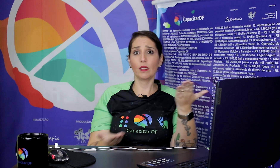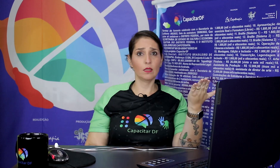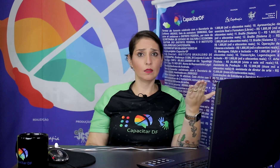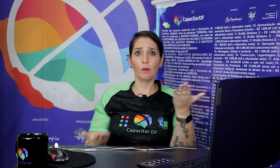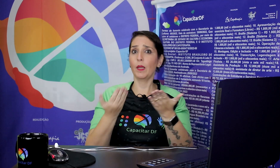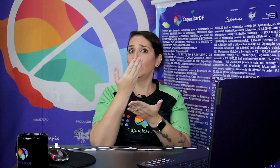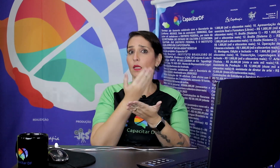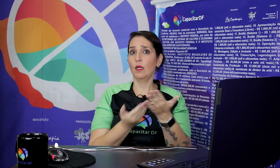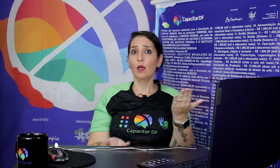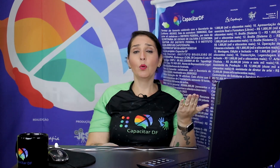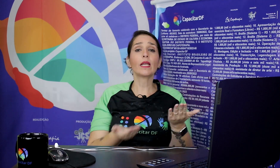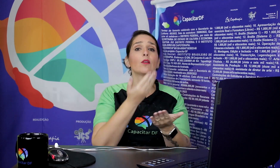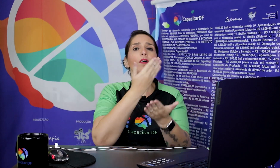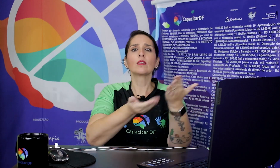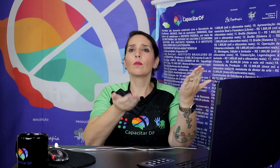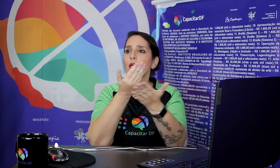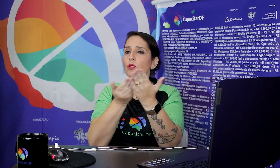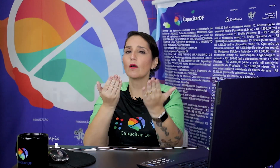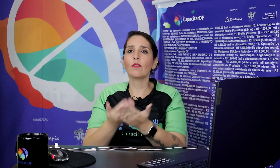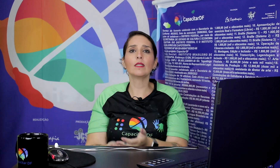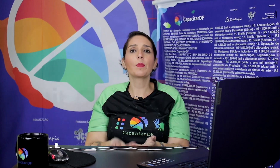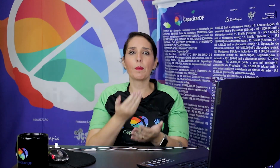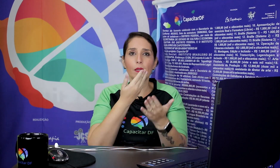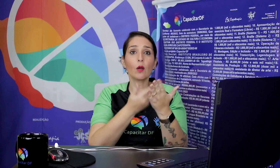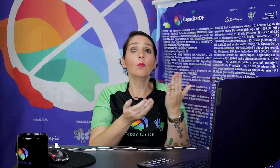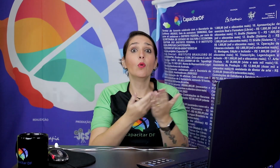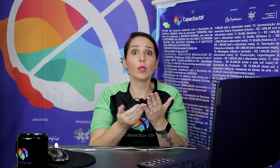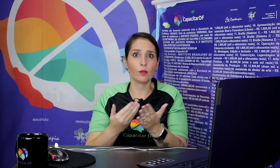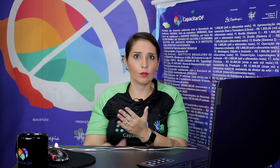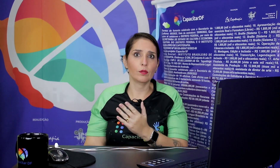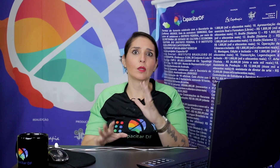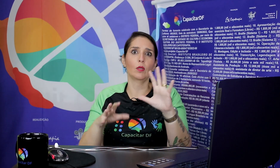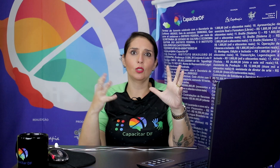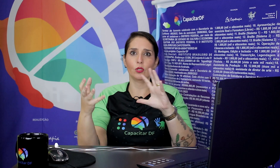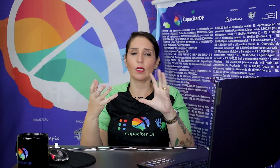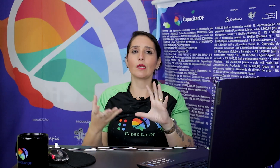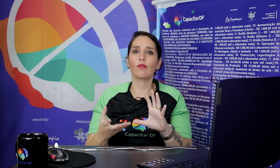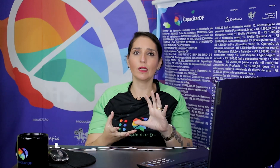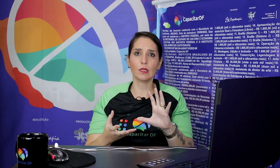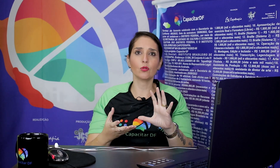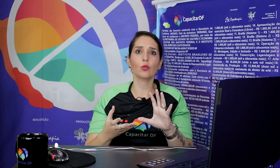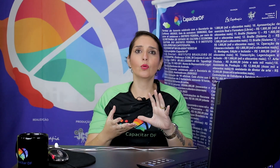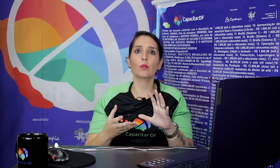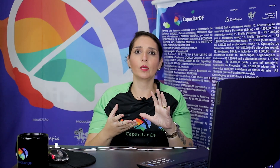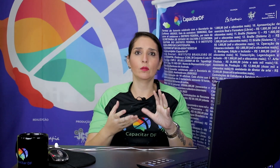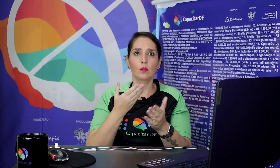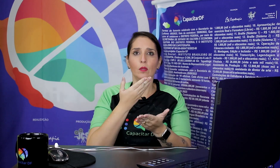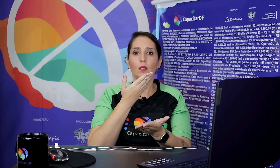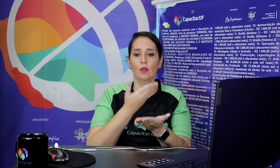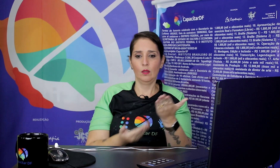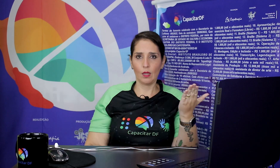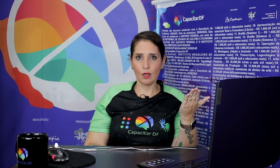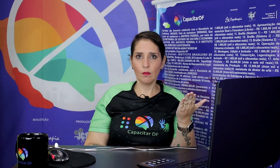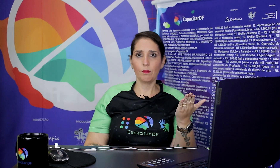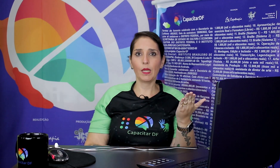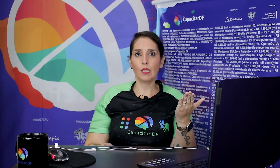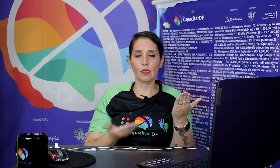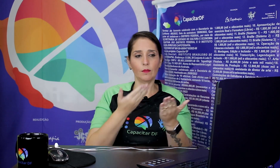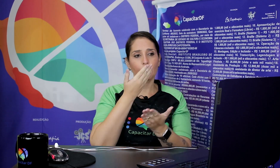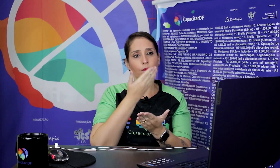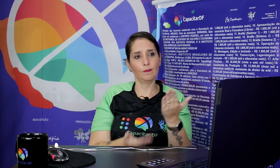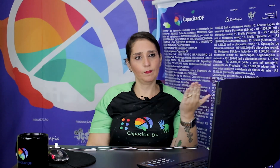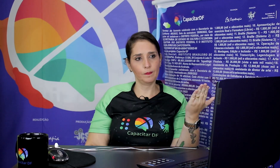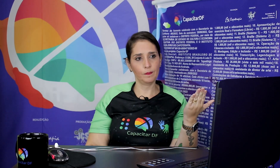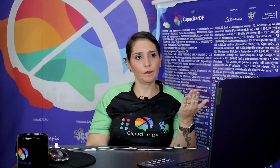Uma vez, perder. Porque se eu faço mais de uma vez, é porque perdeu muito. Então, a gente traz a flexão de número. Tá?